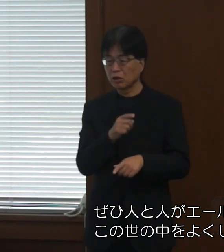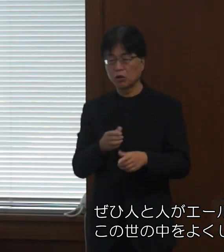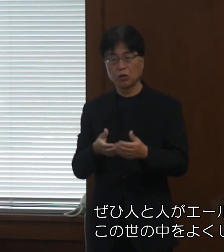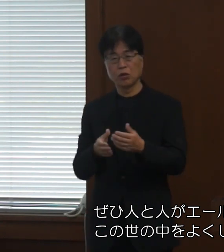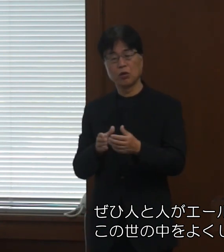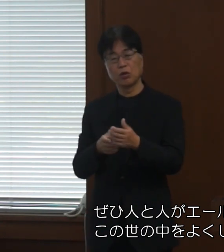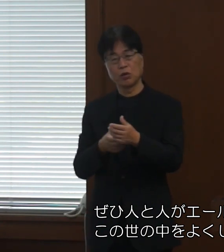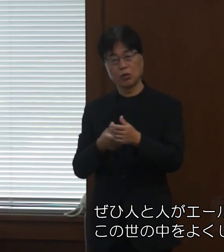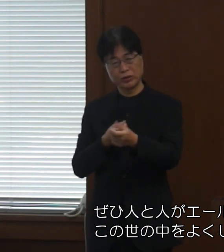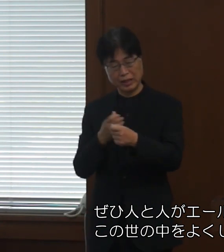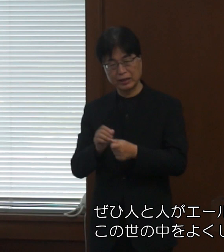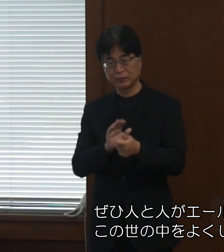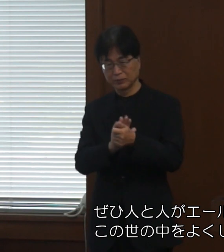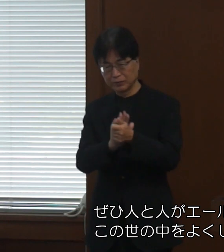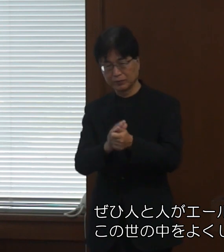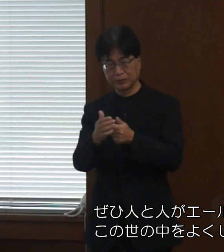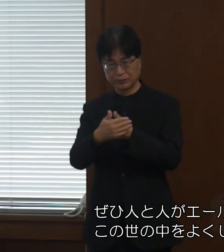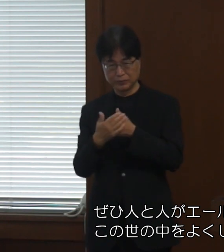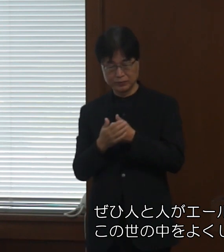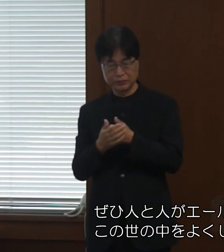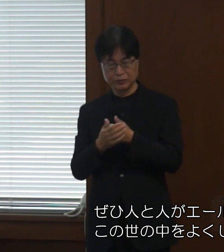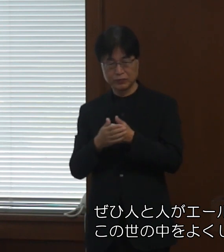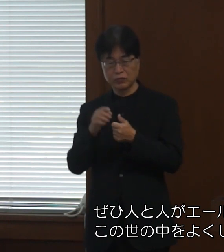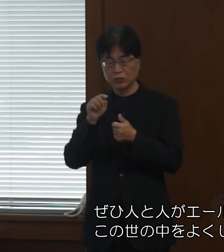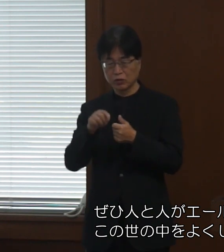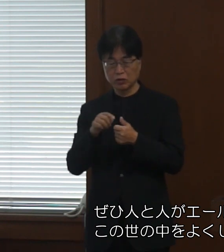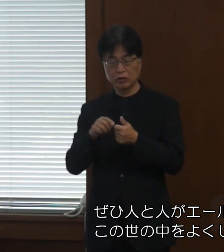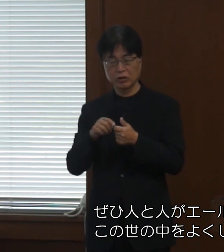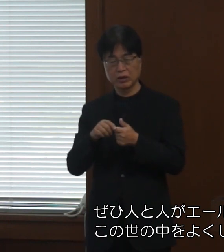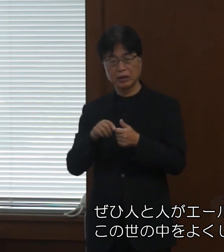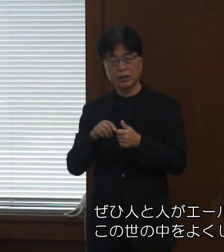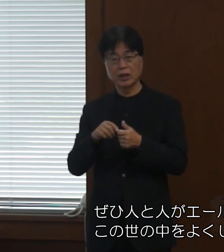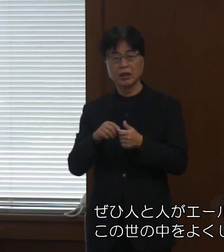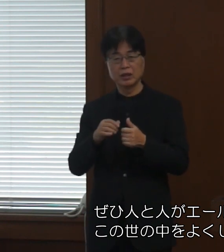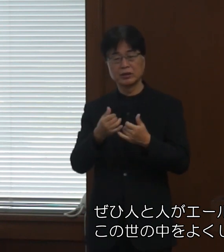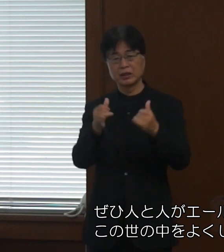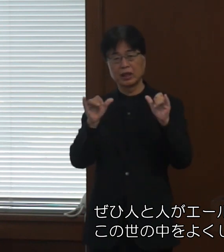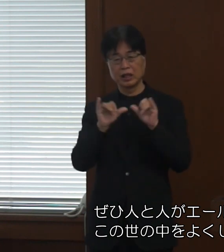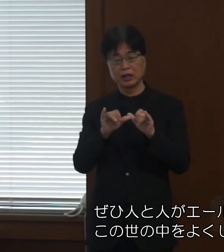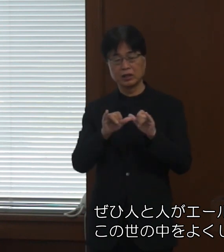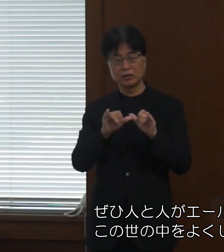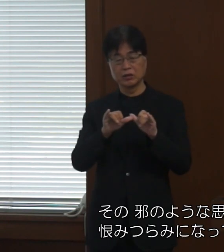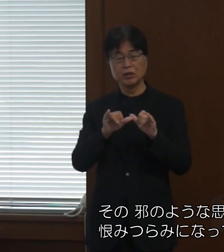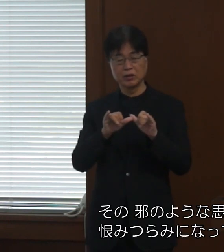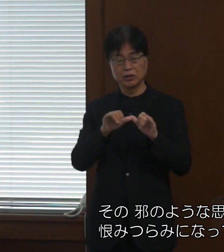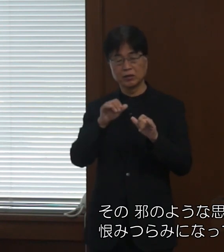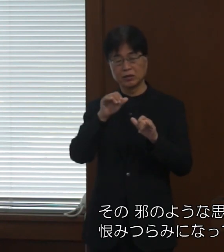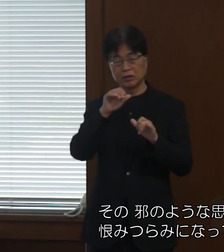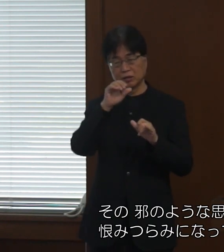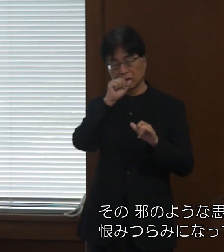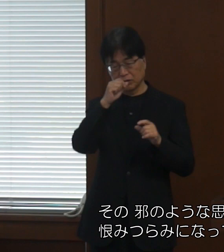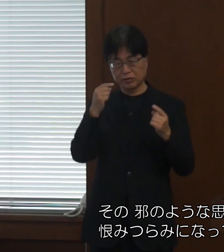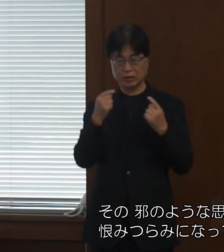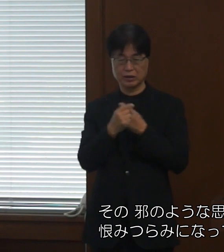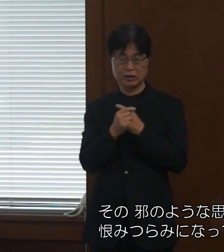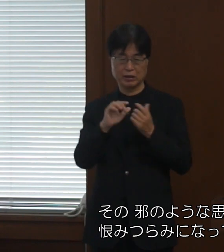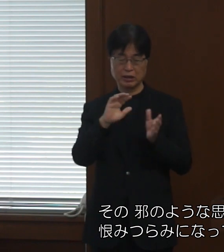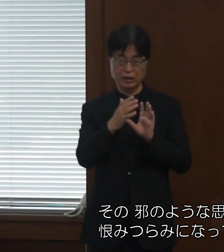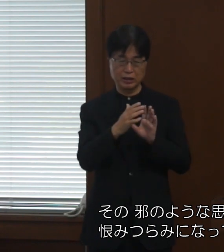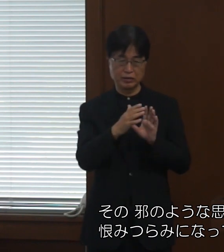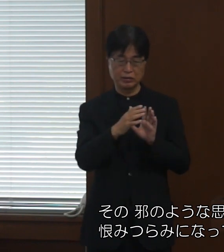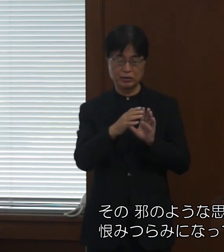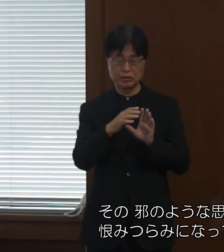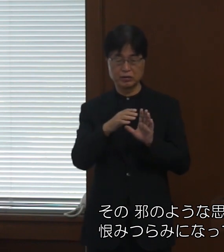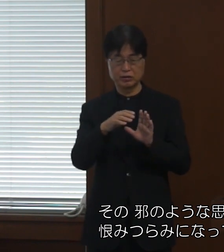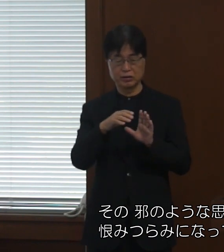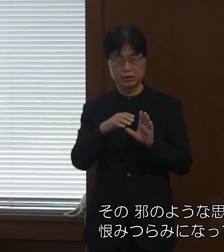ことがこの世の中を良くしていくっていう基本原則そのジャのような